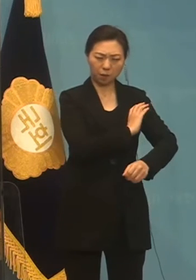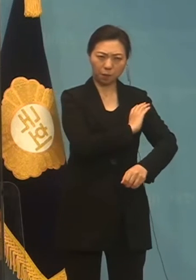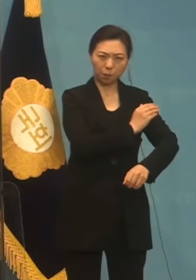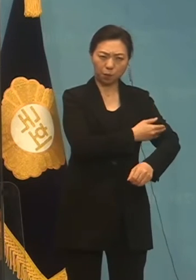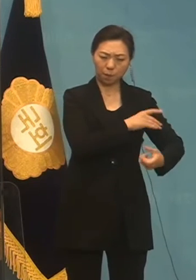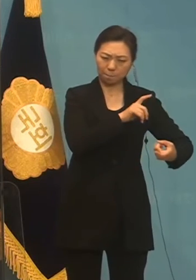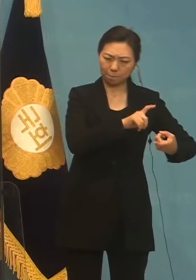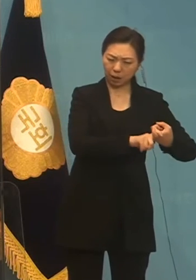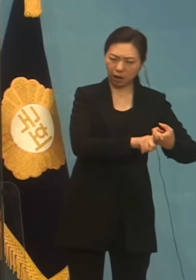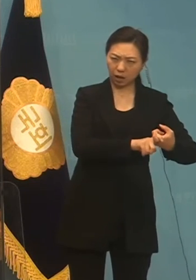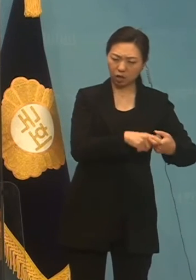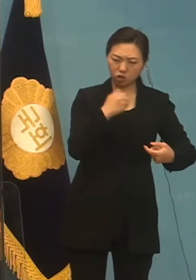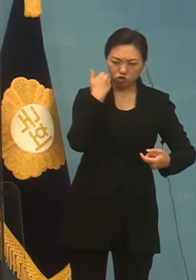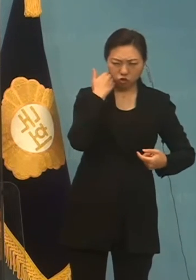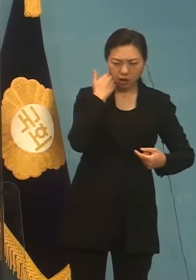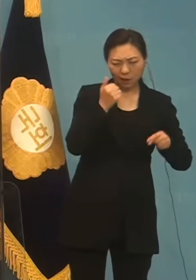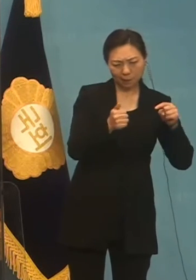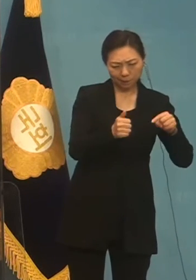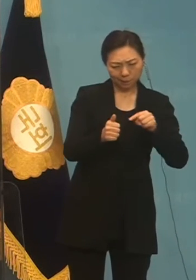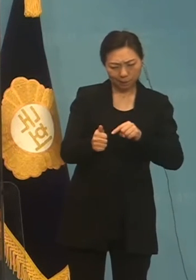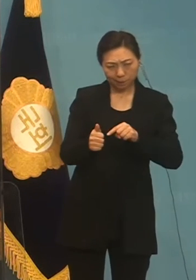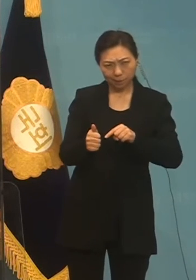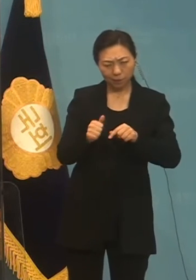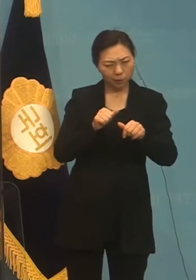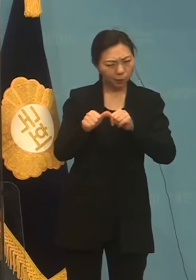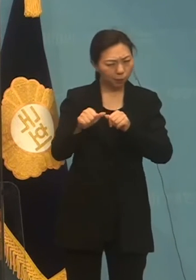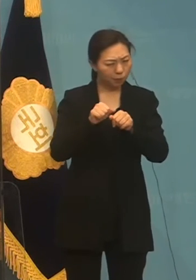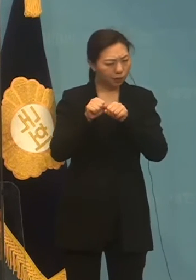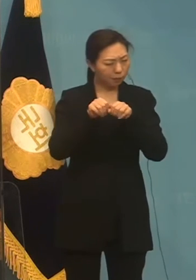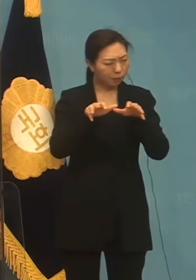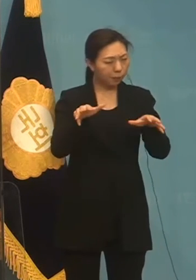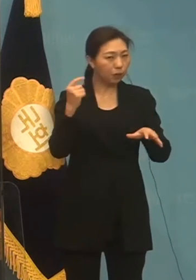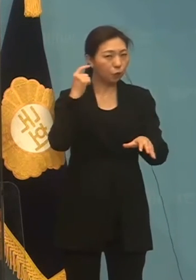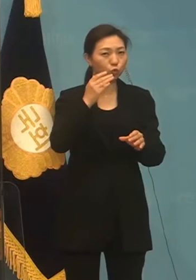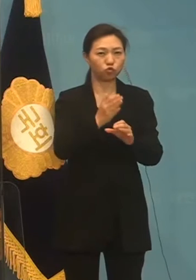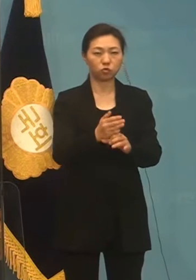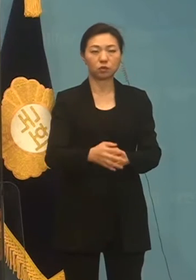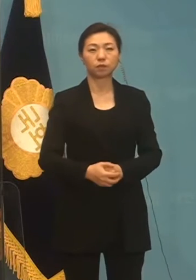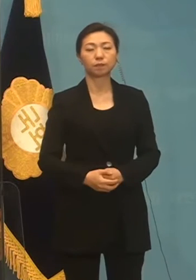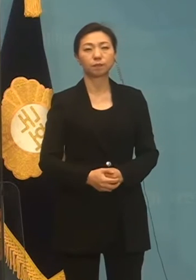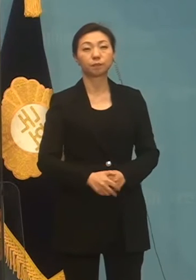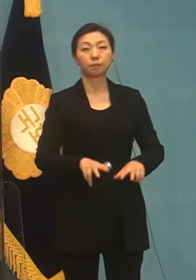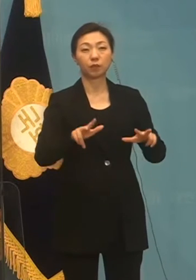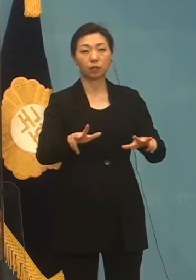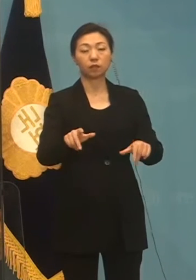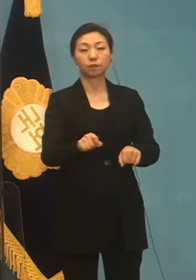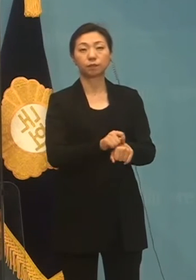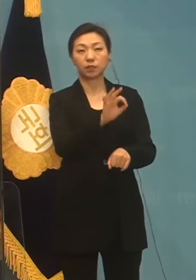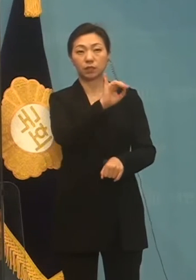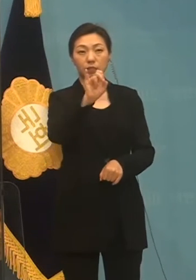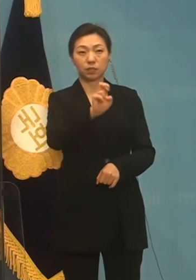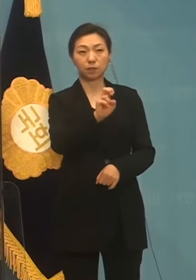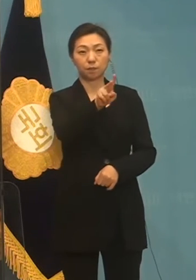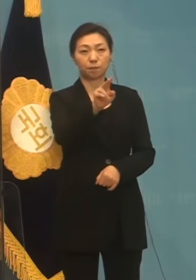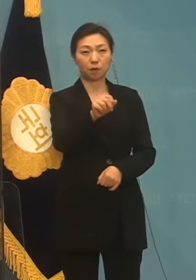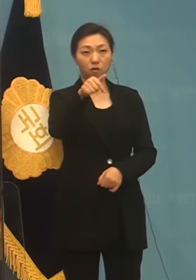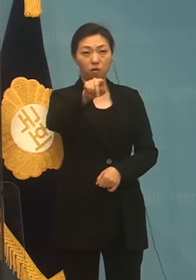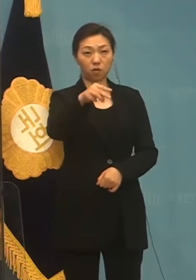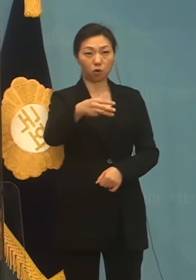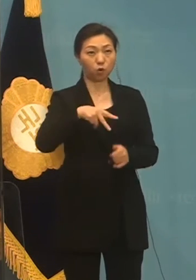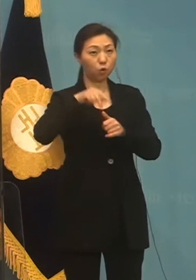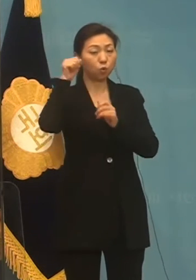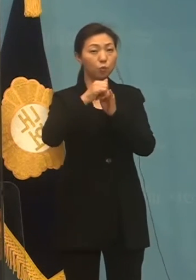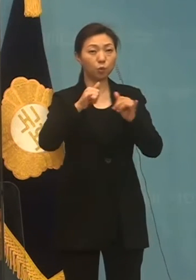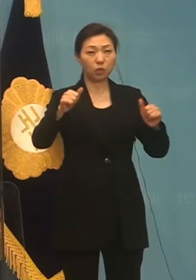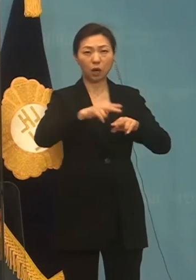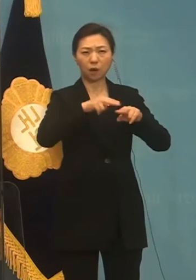하는 의혹들이 무수히 들려오고 있다. 특히 임병걸 후보자의 사태는